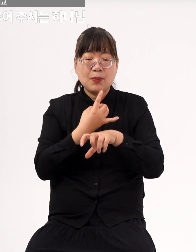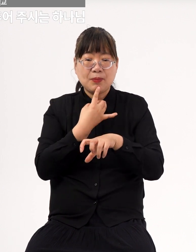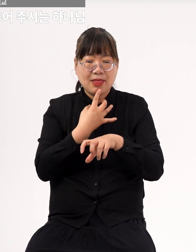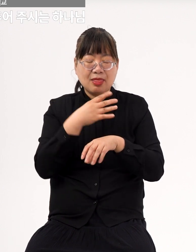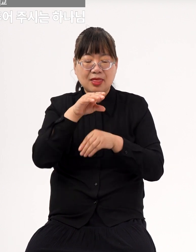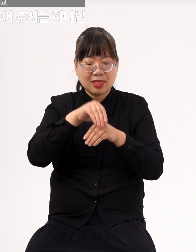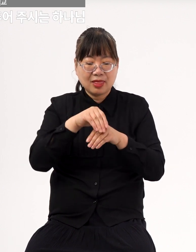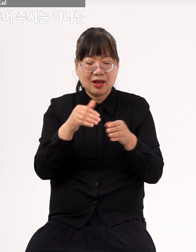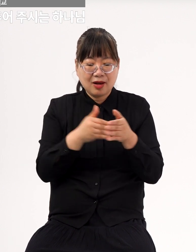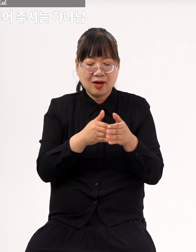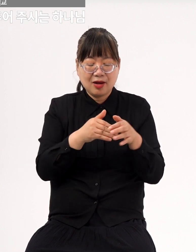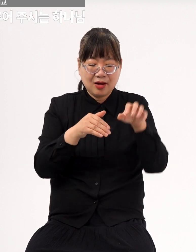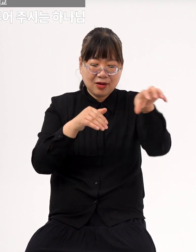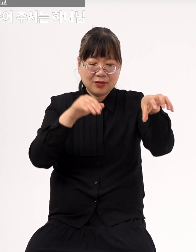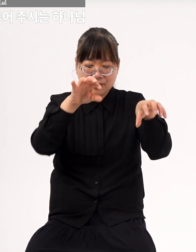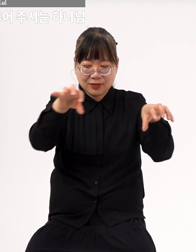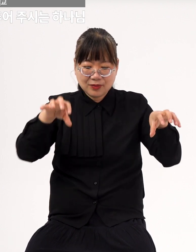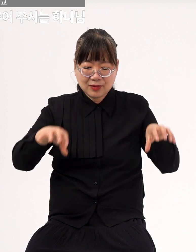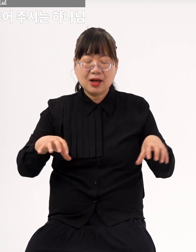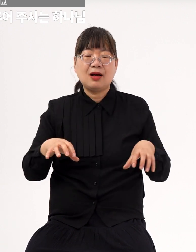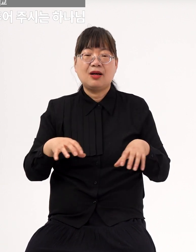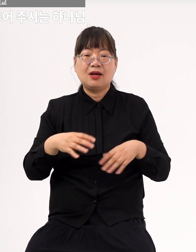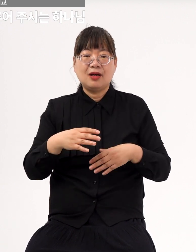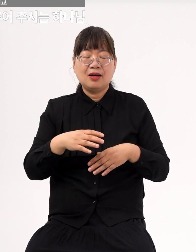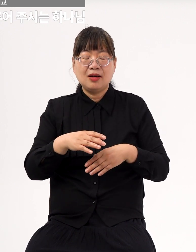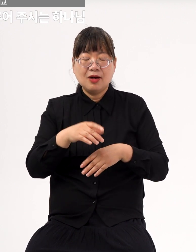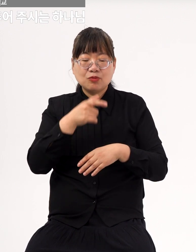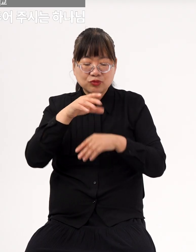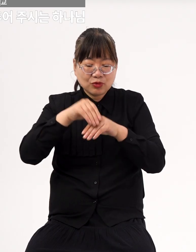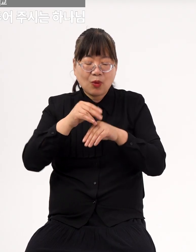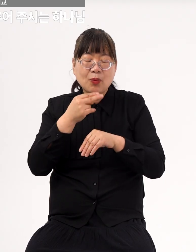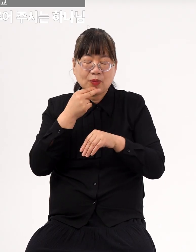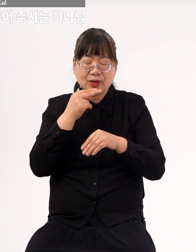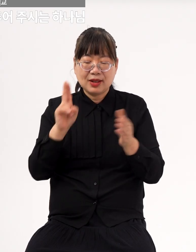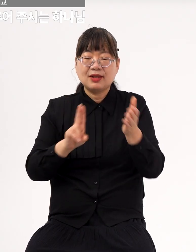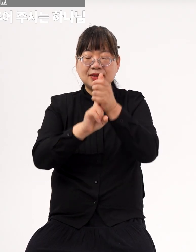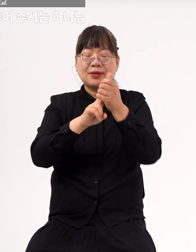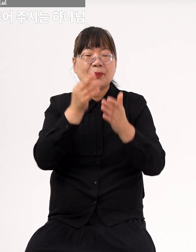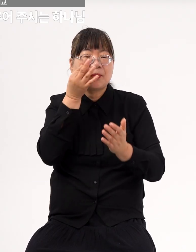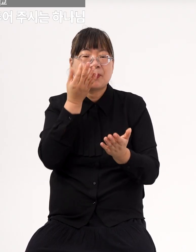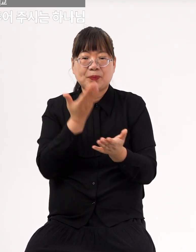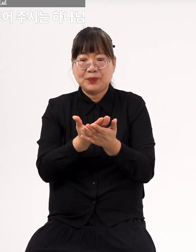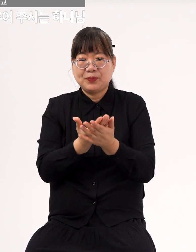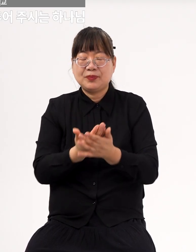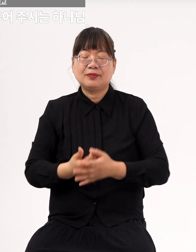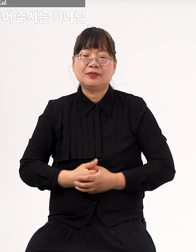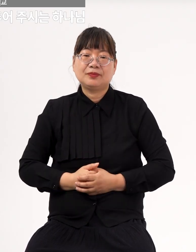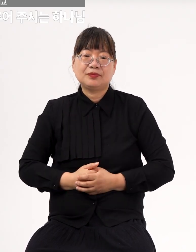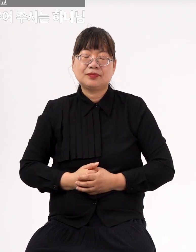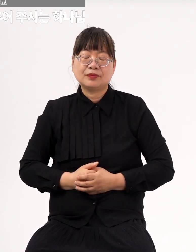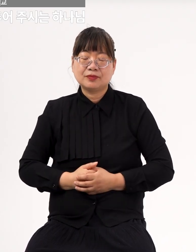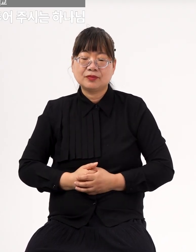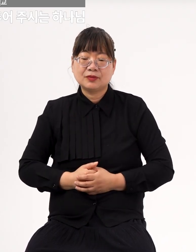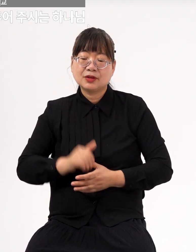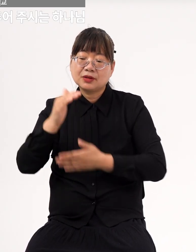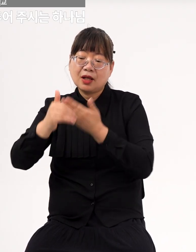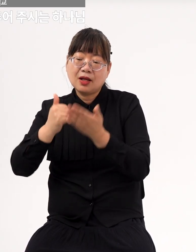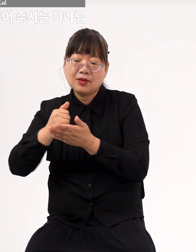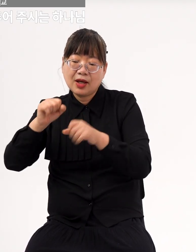젖고 주변 땅은 안 젖도록 기적을 보여주십시오. 근데 하나님이 해요, 안